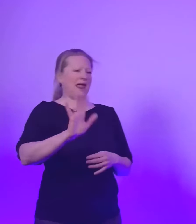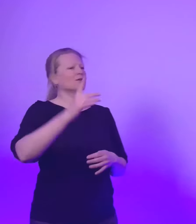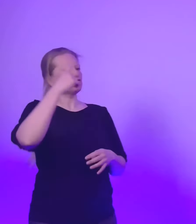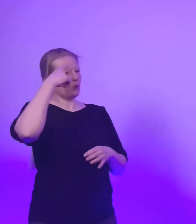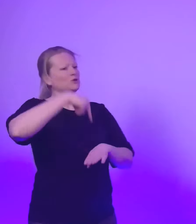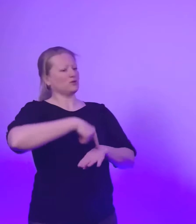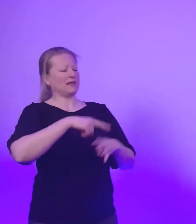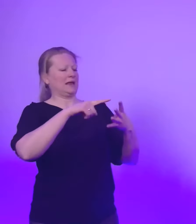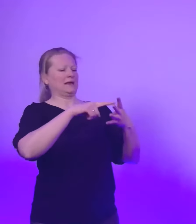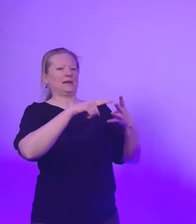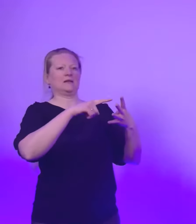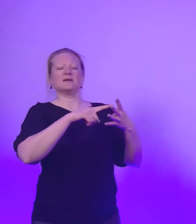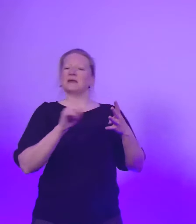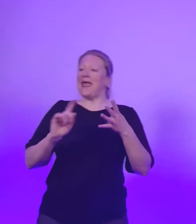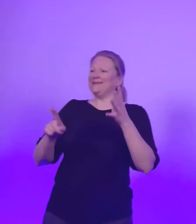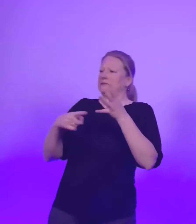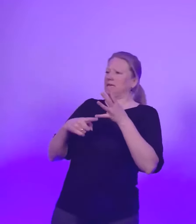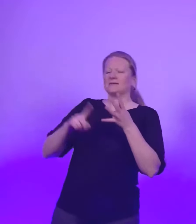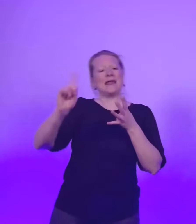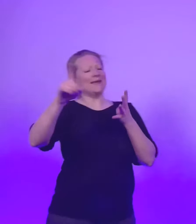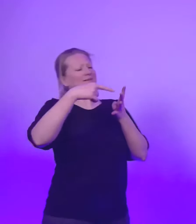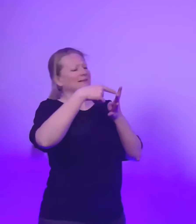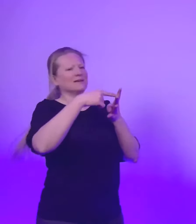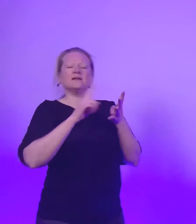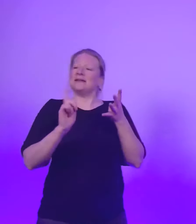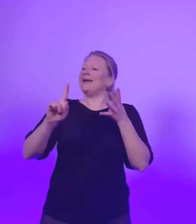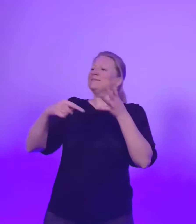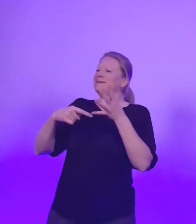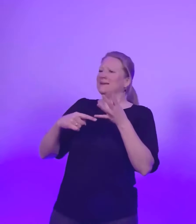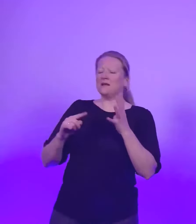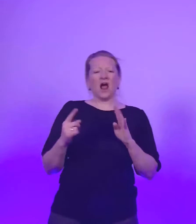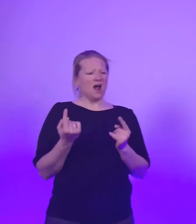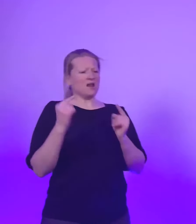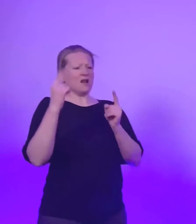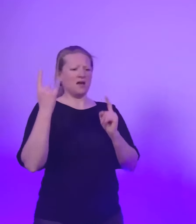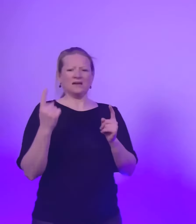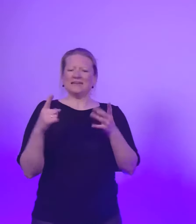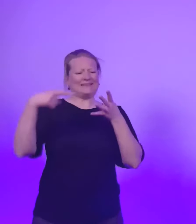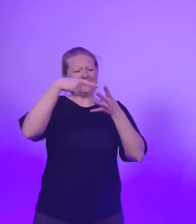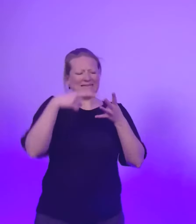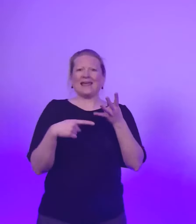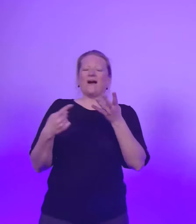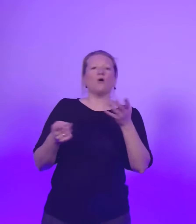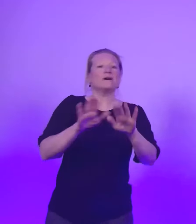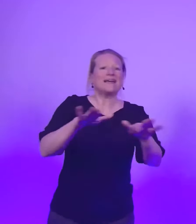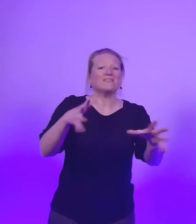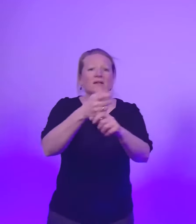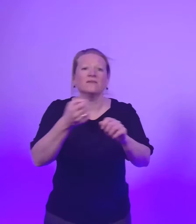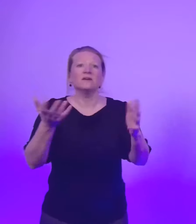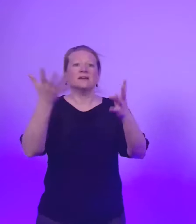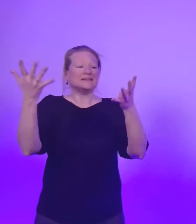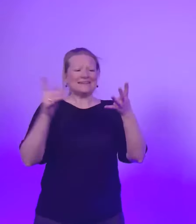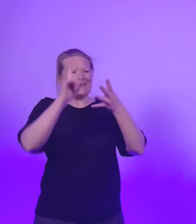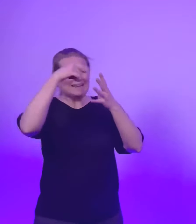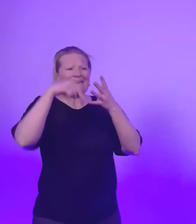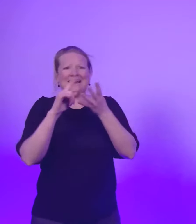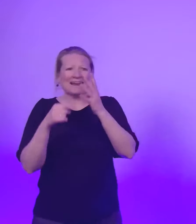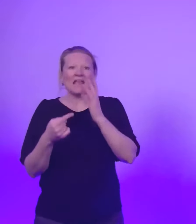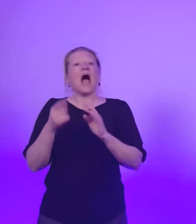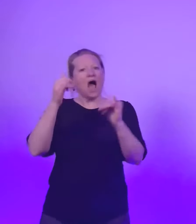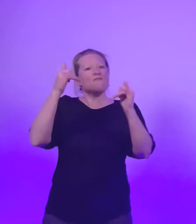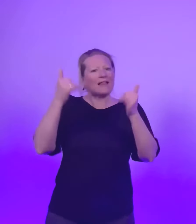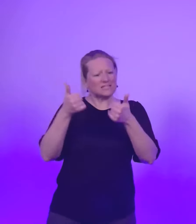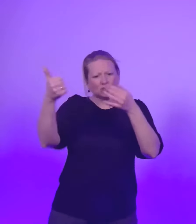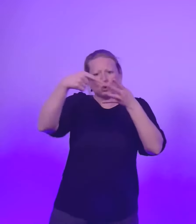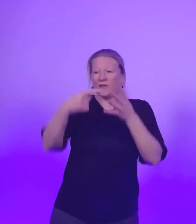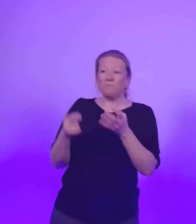is. Nee, stamp eens met je voeten is het gewoon. Nee, Olly. Het is gewoon D. Olly. Stamp eens met je kinderen, voeten. Nee, het is niet die. Ja, nee, het is gewoon zeg goed.